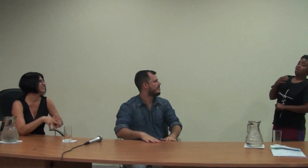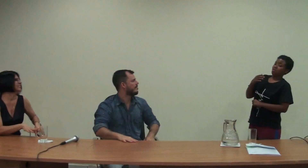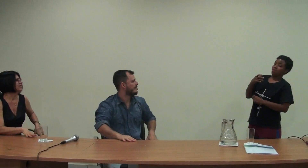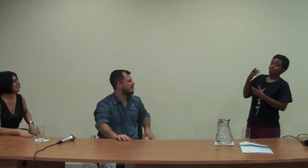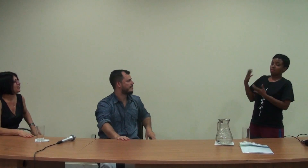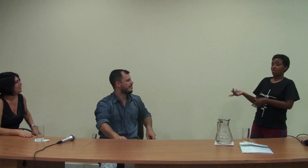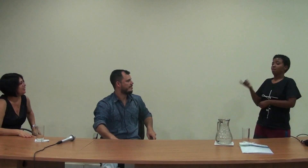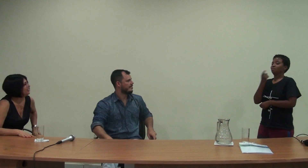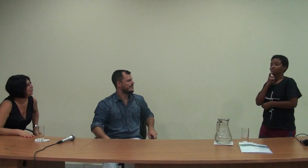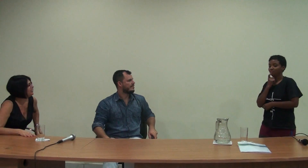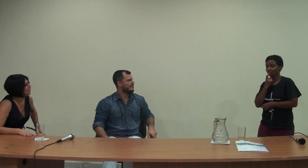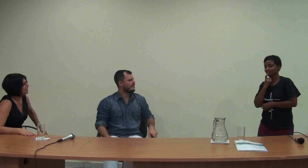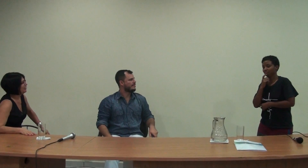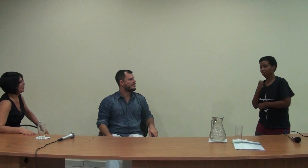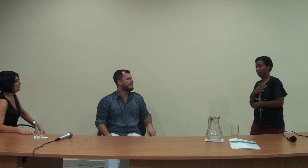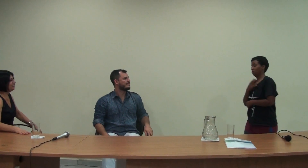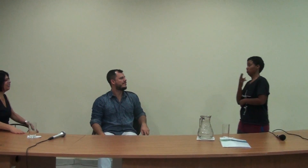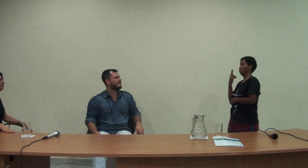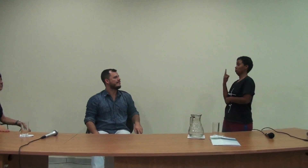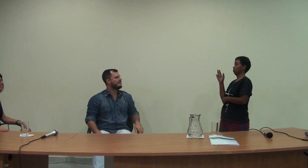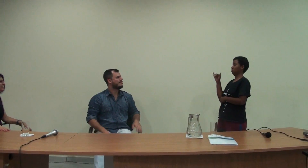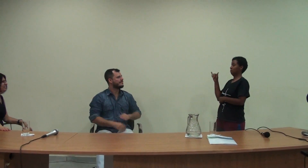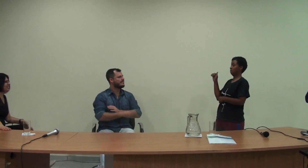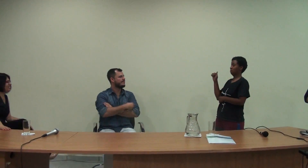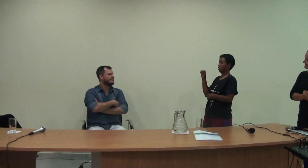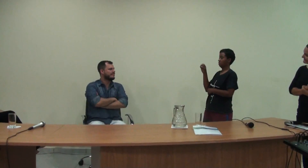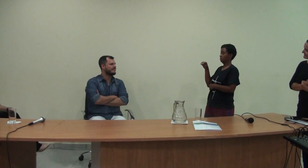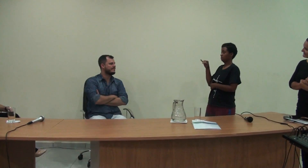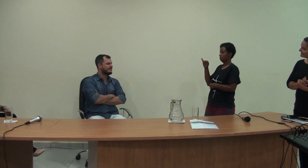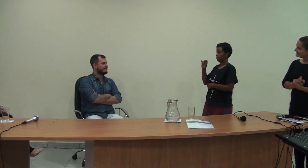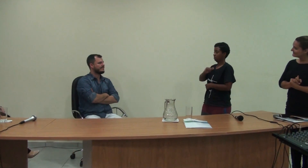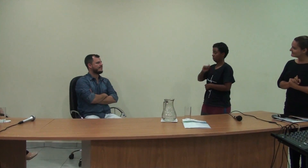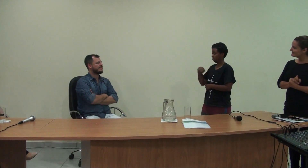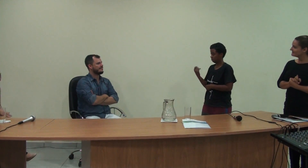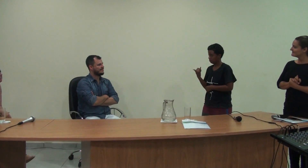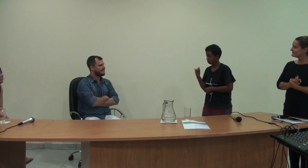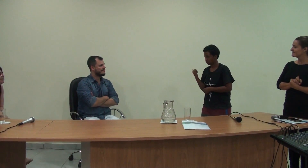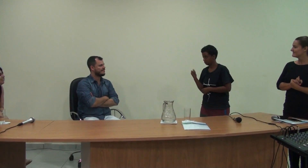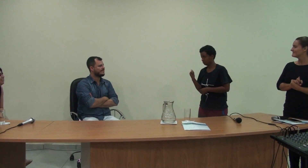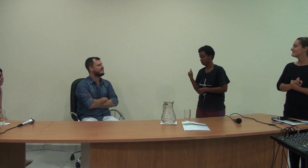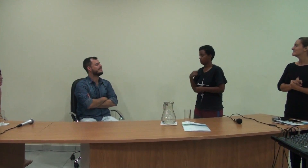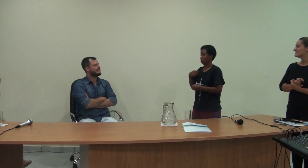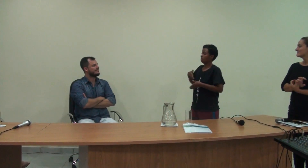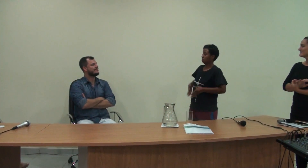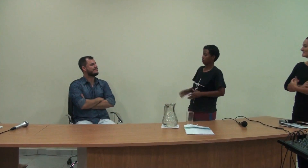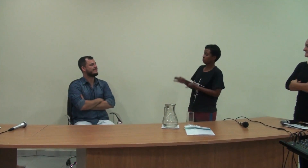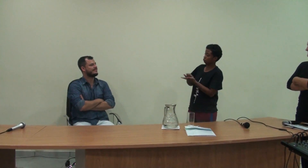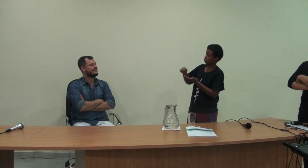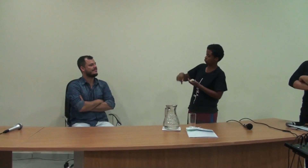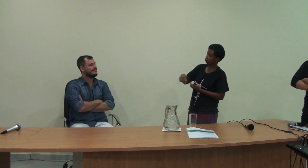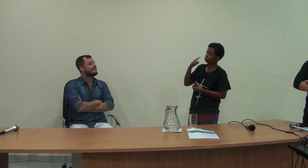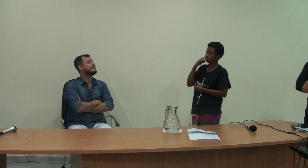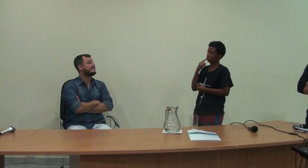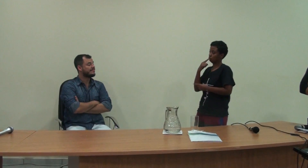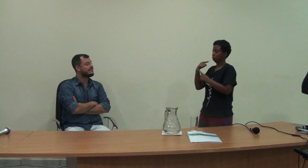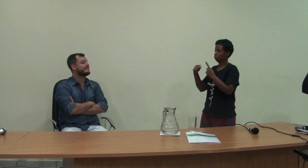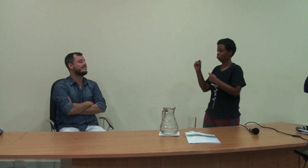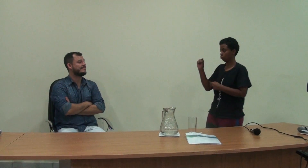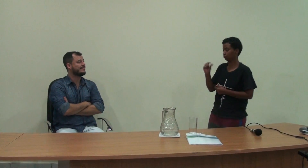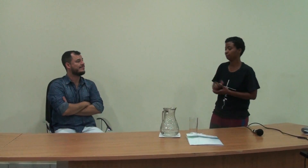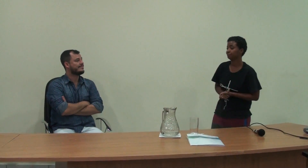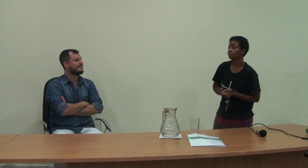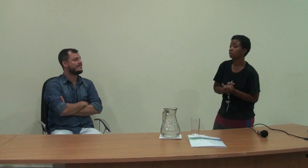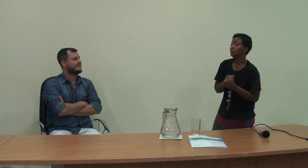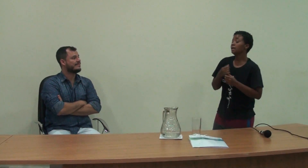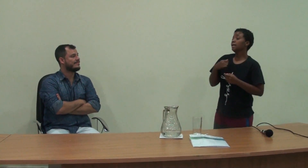Legal. Bom, Ademar, meu nome é Yasmin, esse é o sinal na comunidade surda. Eu nasci